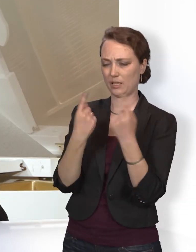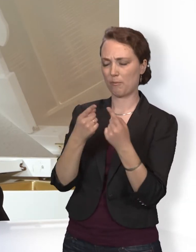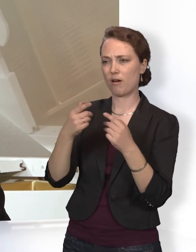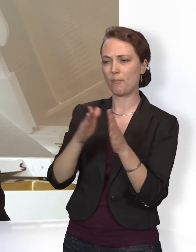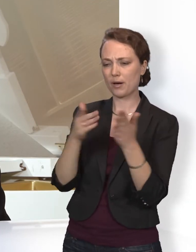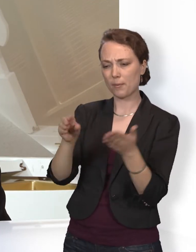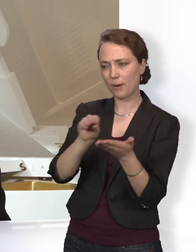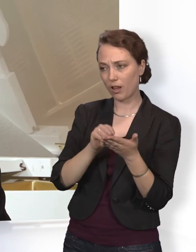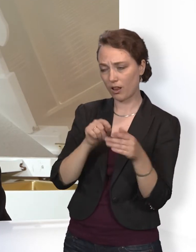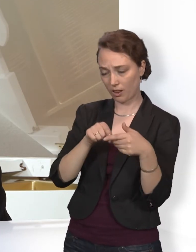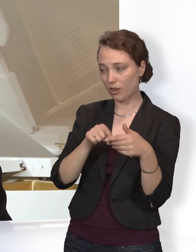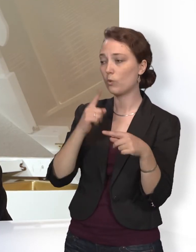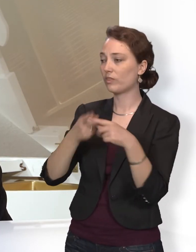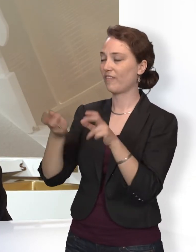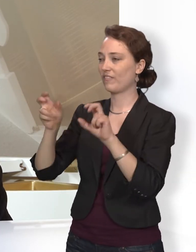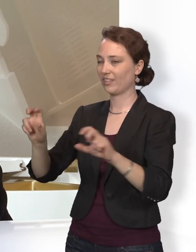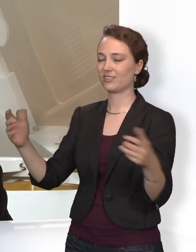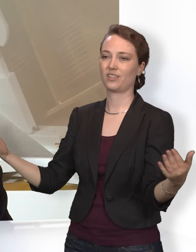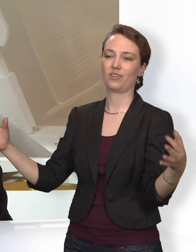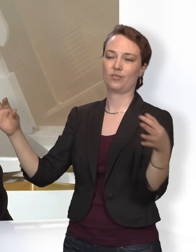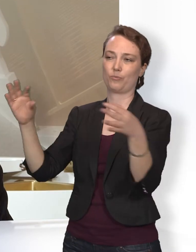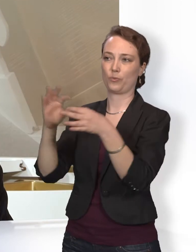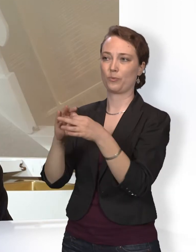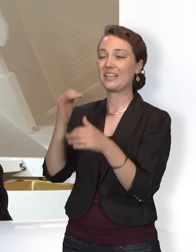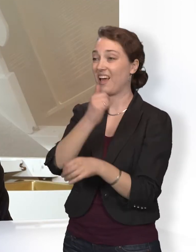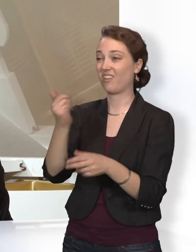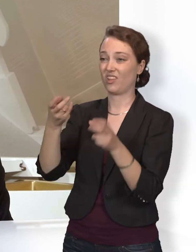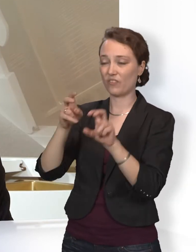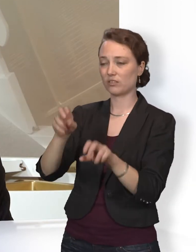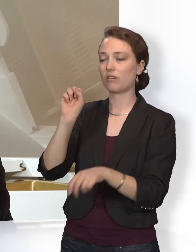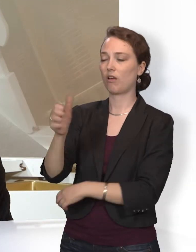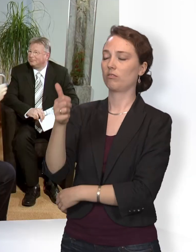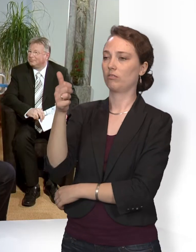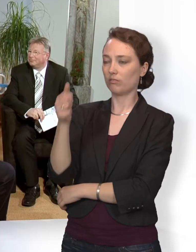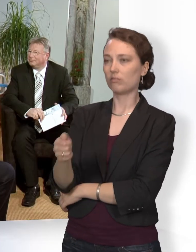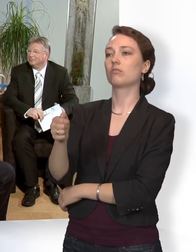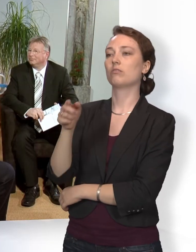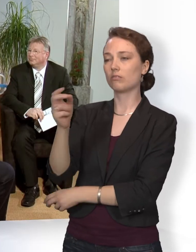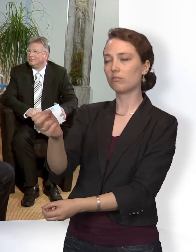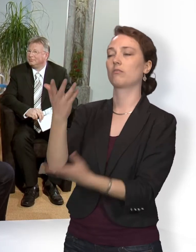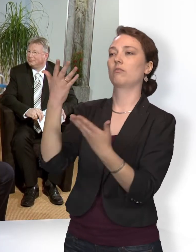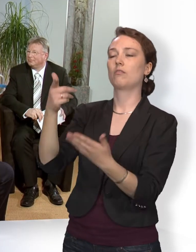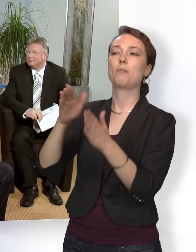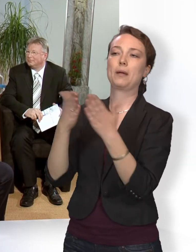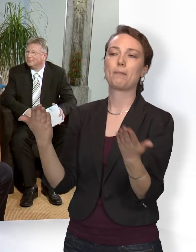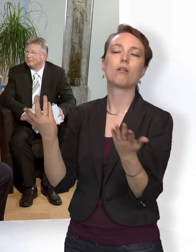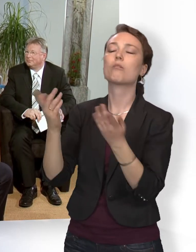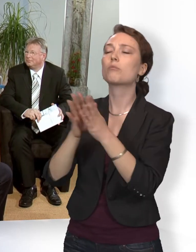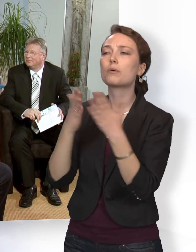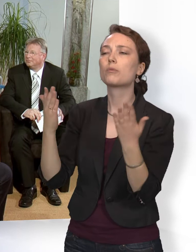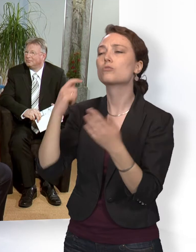den Fernseher. Das heißt, dass man auf jedem Fernseher zugreifen kann, auf Knopfdruck, auf die Bibel. Also biblische